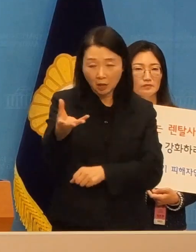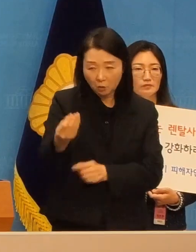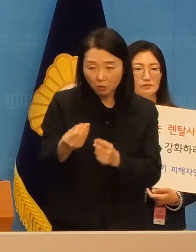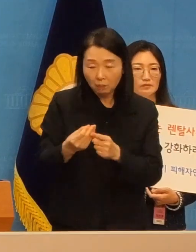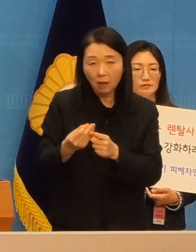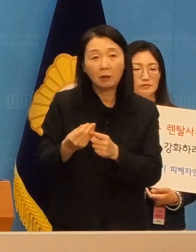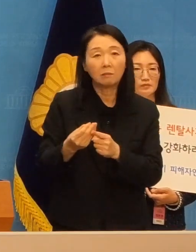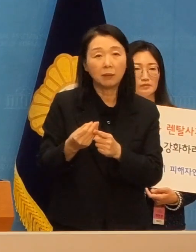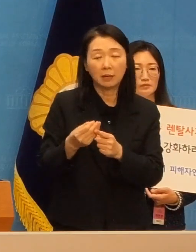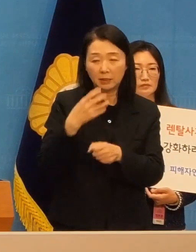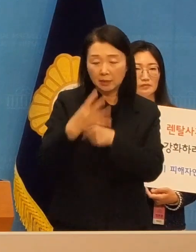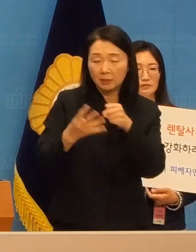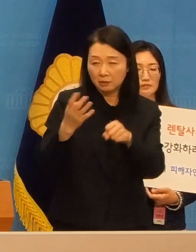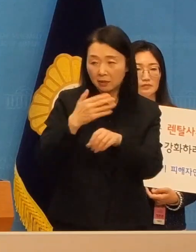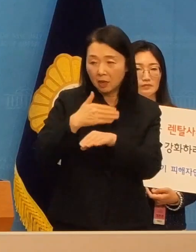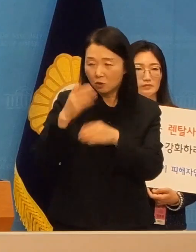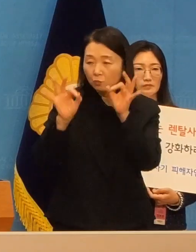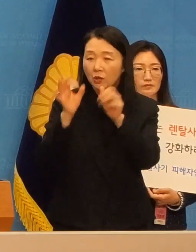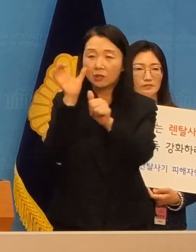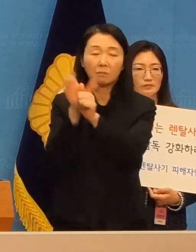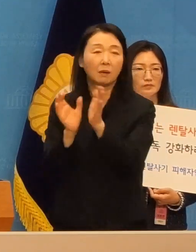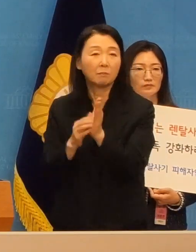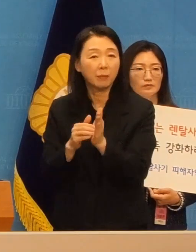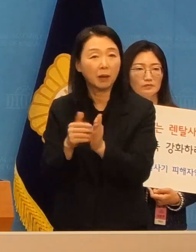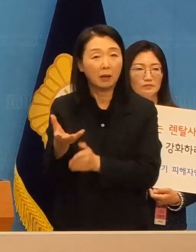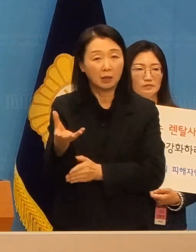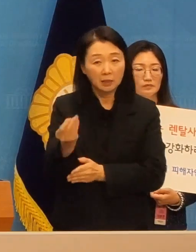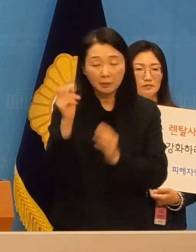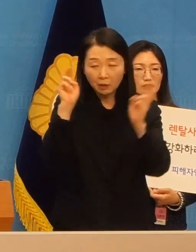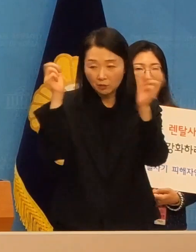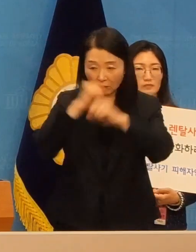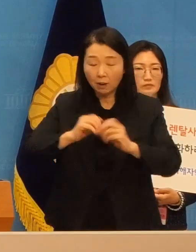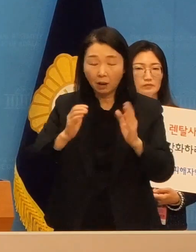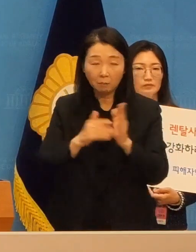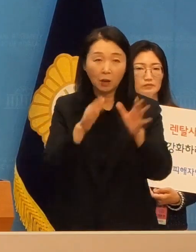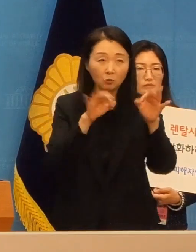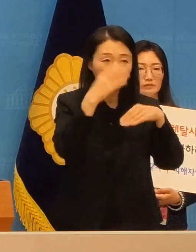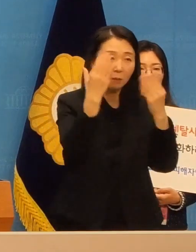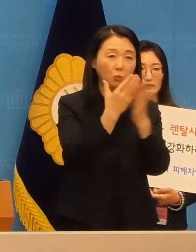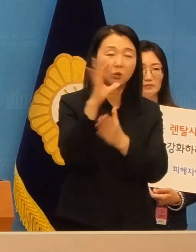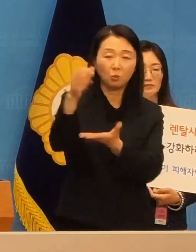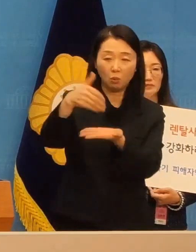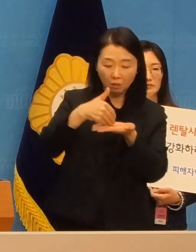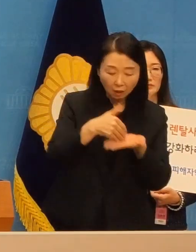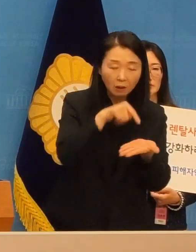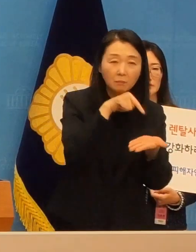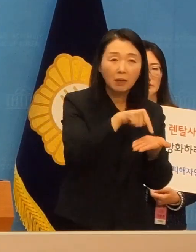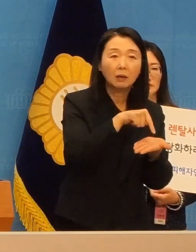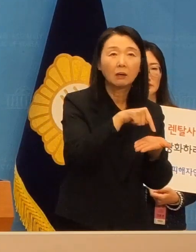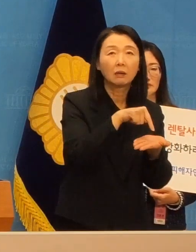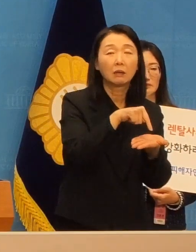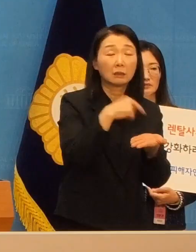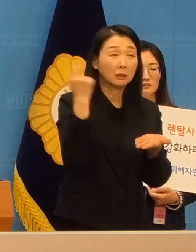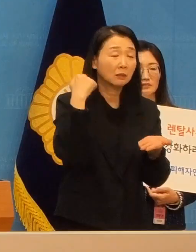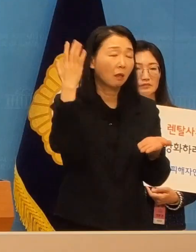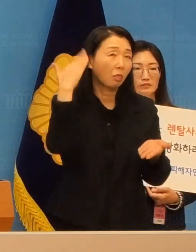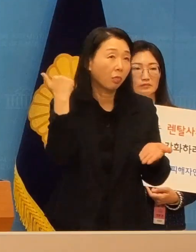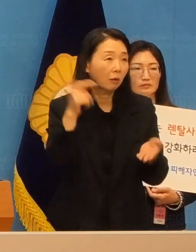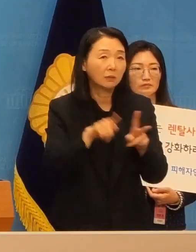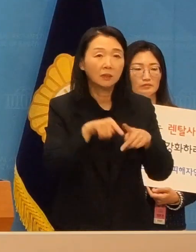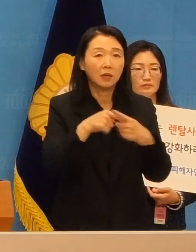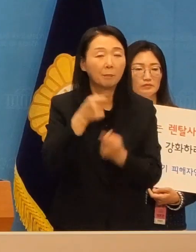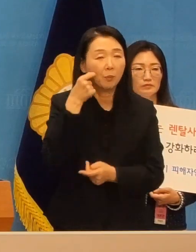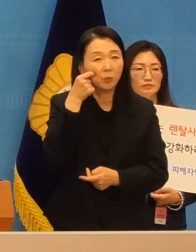통째로 금융사에 넘어가고 렌탈업체가 사라져도 금융사가 전액을 청구할 수 있다는 점을 제대로 듣지도 이해하지도